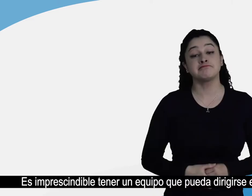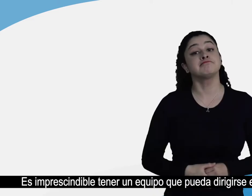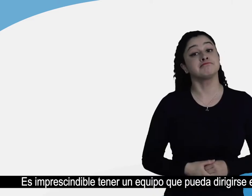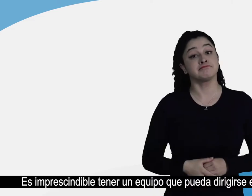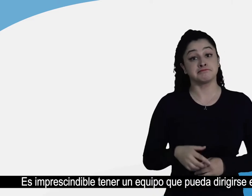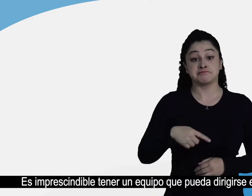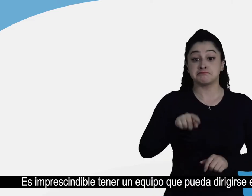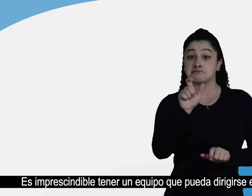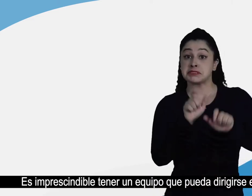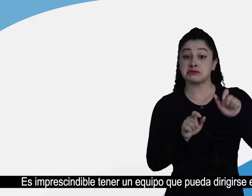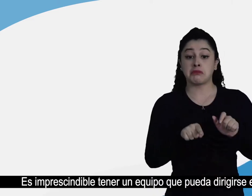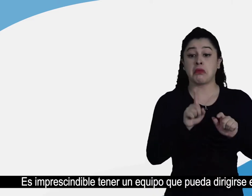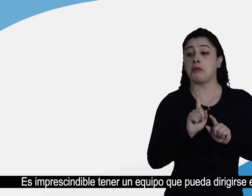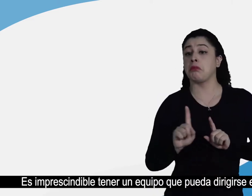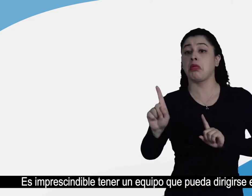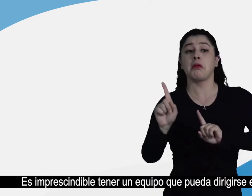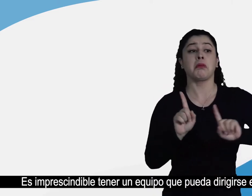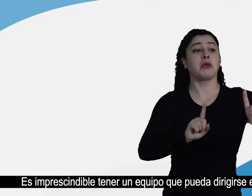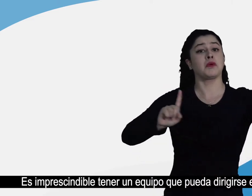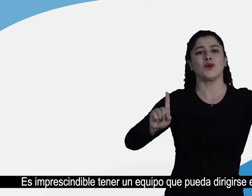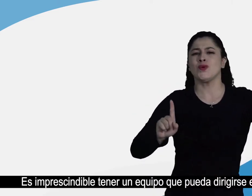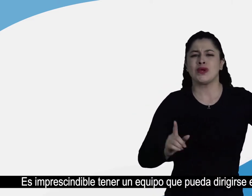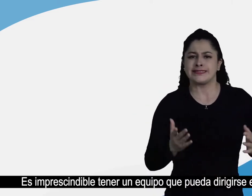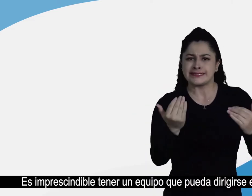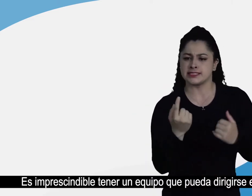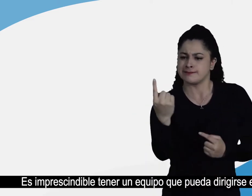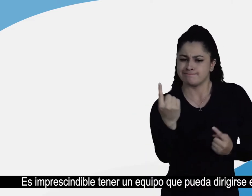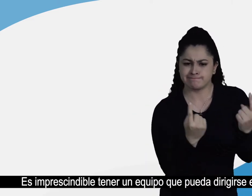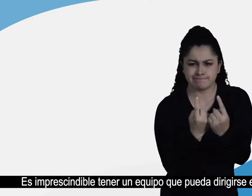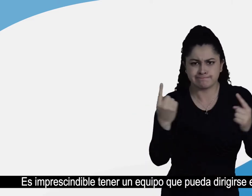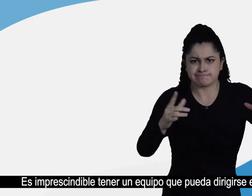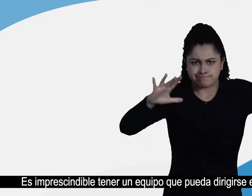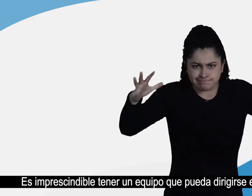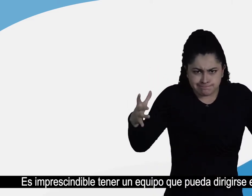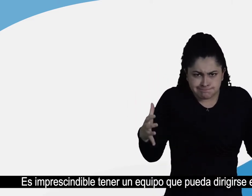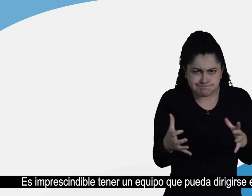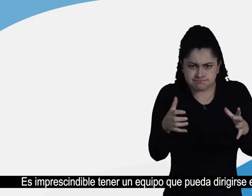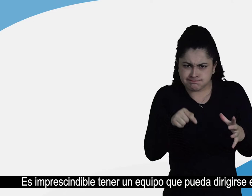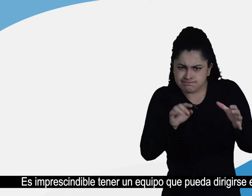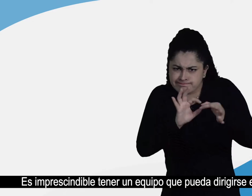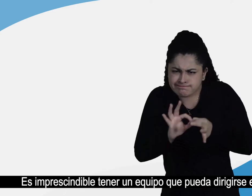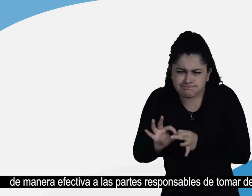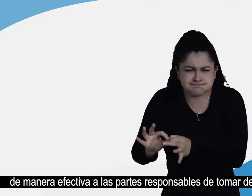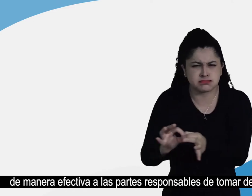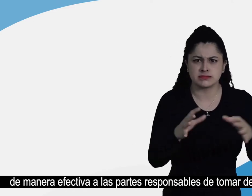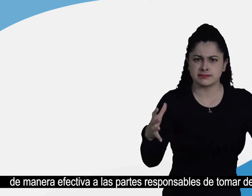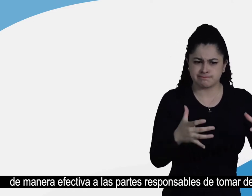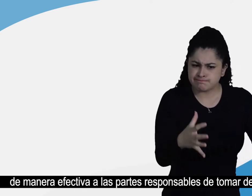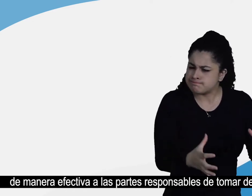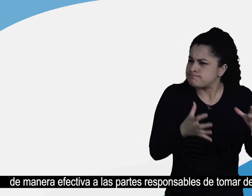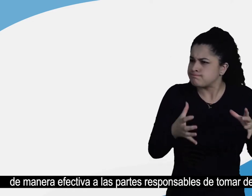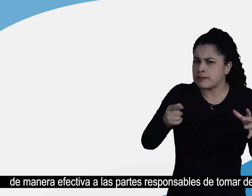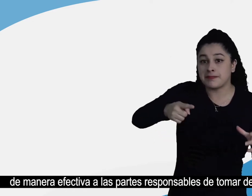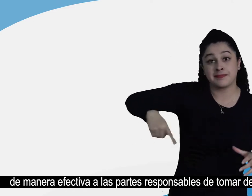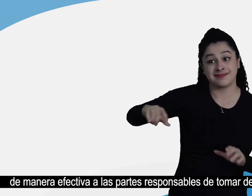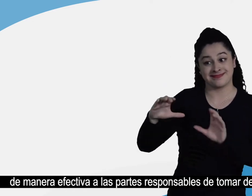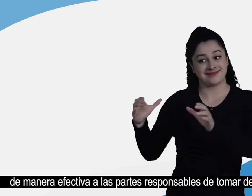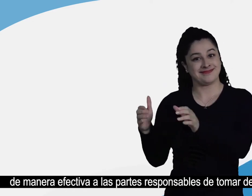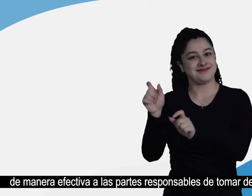Es imprescindible tener un equipo que pueda dirigirse e incidir de manera efectiva a las partes